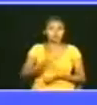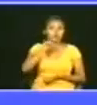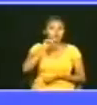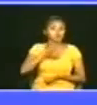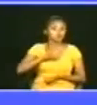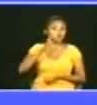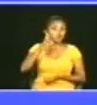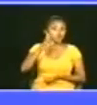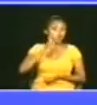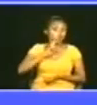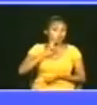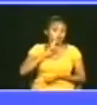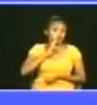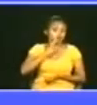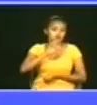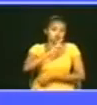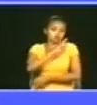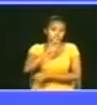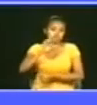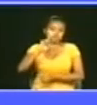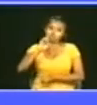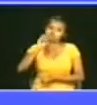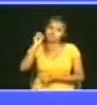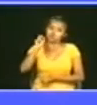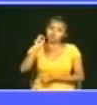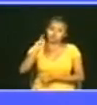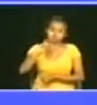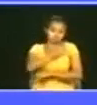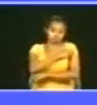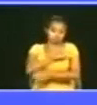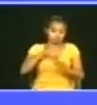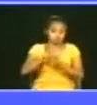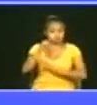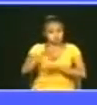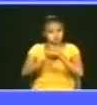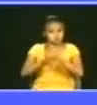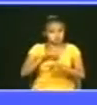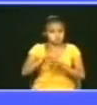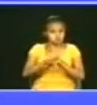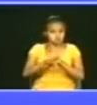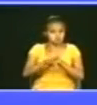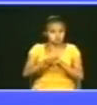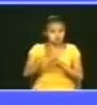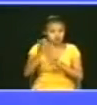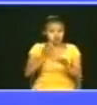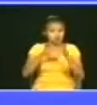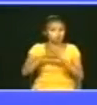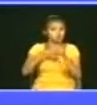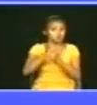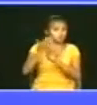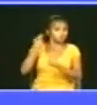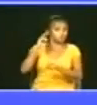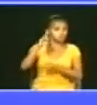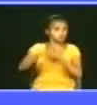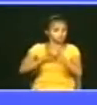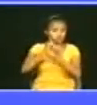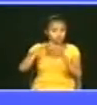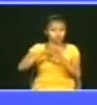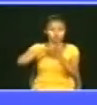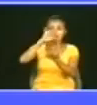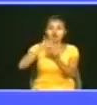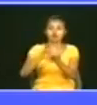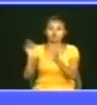ወይዘሮ ሮሚያ በዘውዲቱ ሆስፒታል የኤችአይቪ ኤድስ የምክክርና የምርመራ አገልግሎት አማካሪ ናት። ላለፉት 2 ዓመታት